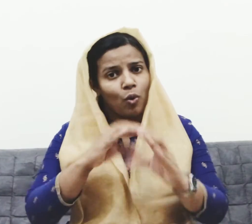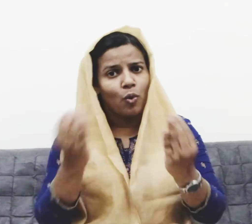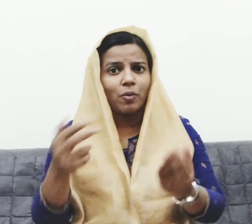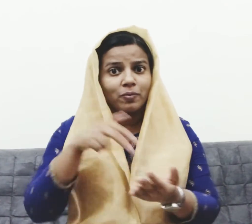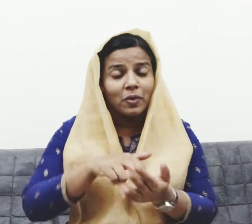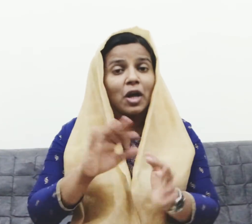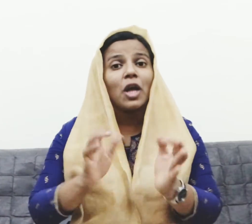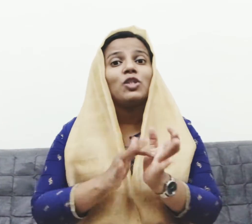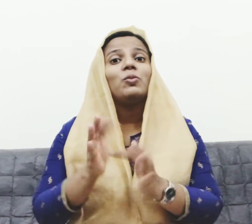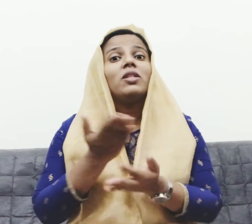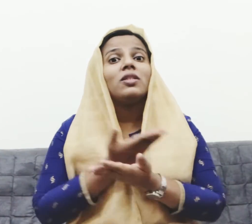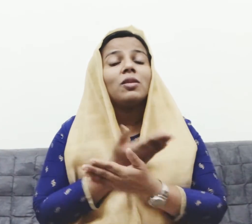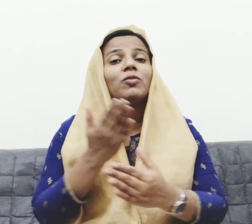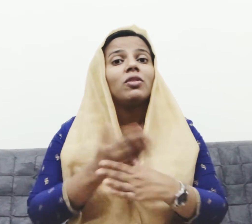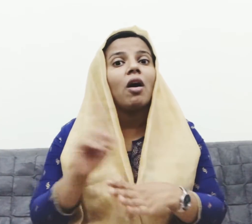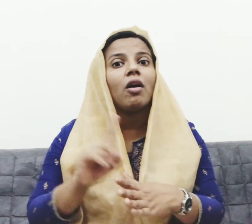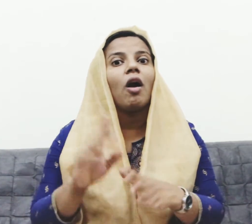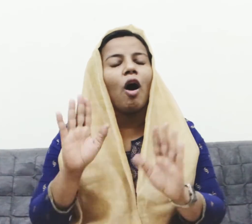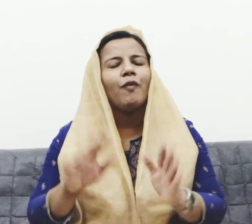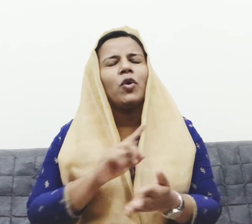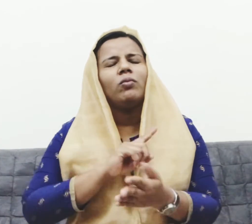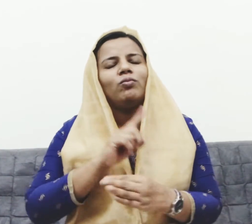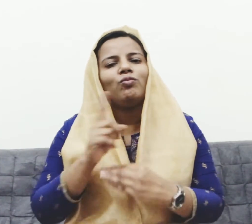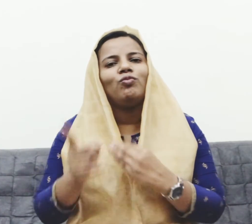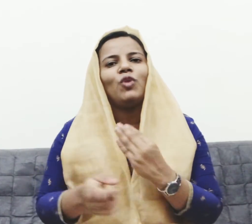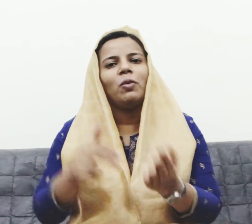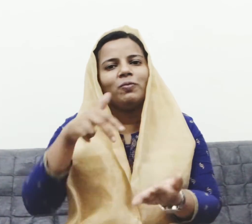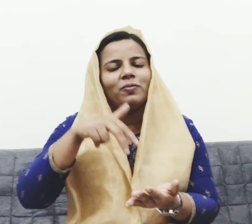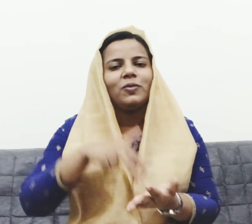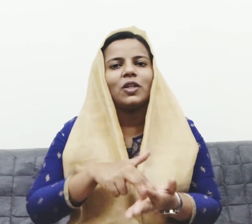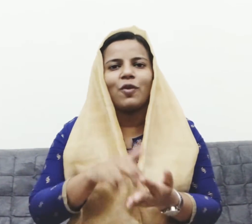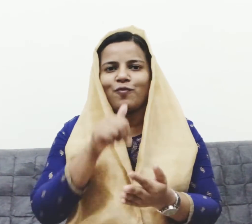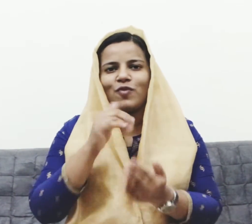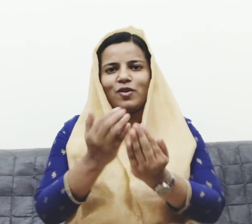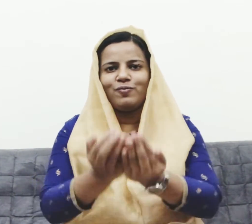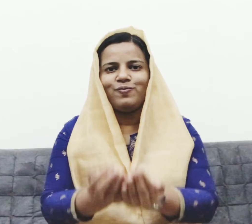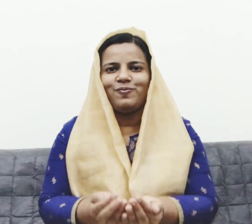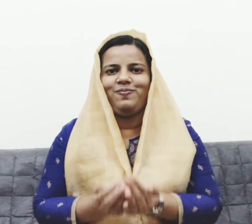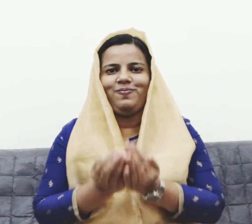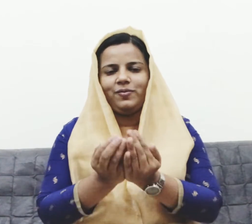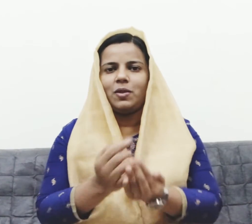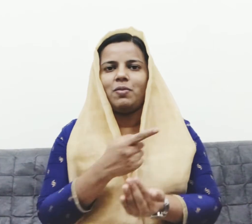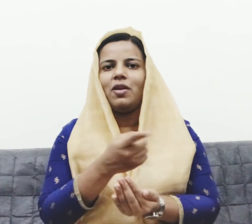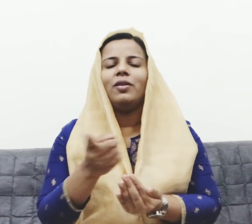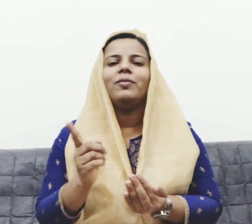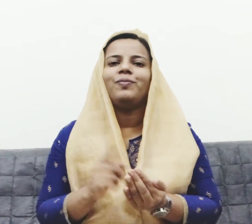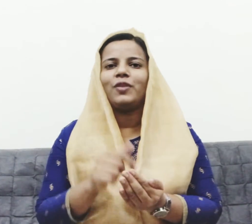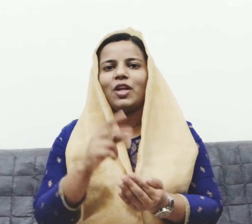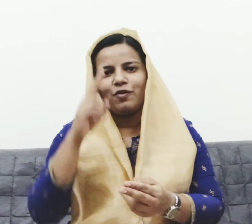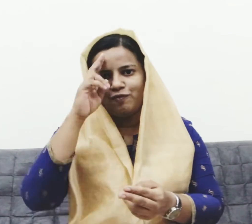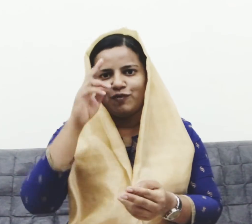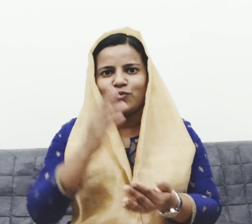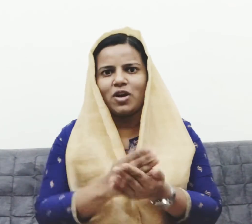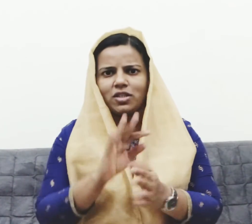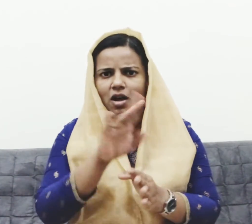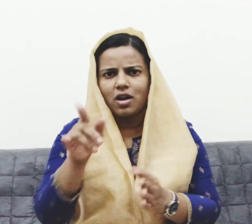ചെയ്യുന്നവനോ എന്തേക്കും നിലനിൽക്കുന്നു. ഇപ്പം നമ്മൾ പല ആദ്യം പറഞ്ഞതുപോലെ വെള്ളത്തിൽ കൂടെ പോകുന്ന ഒരു നൗകയാണ് അമേൻ വിശ്വാസി എന്ന് പറയുന്നത്.